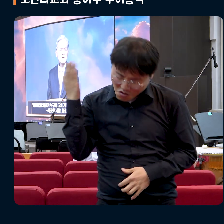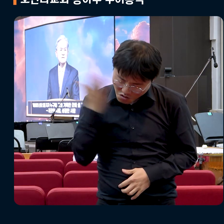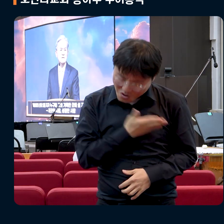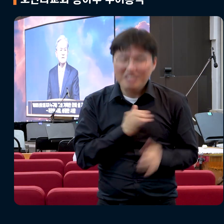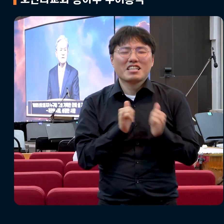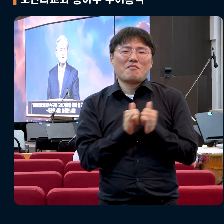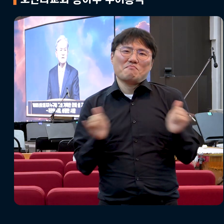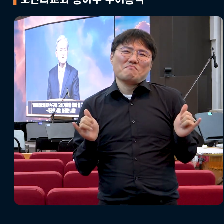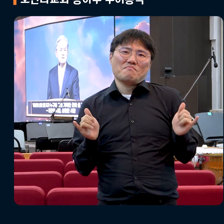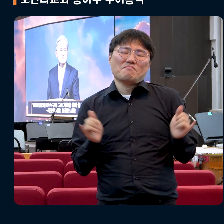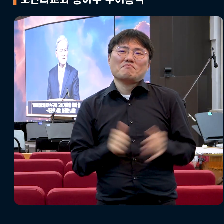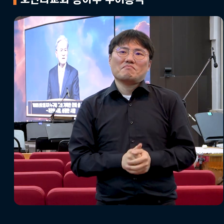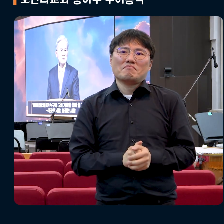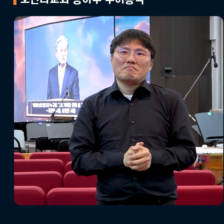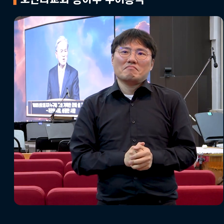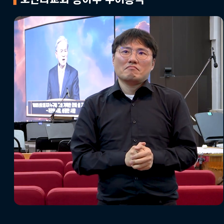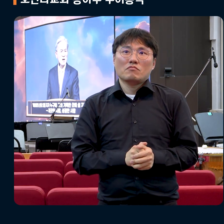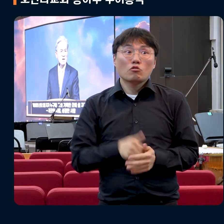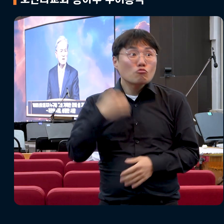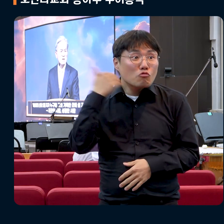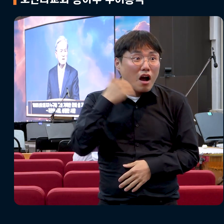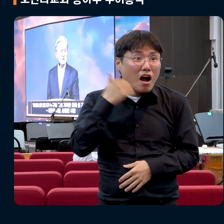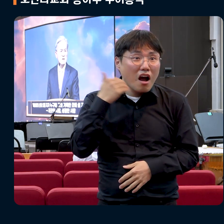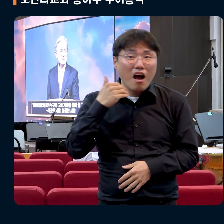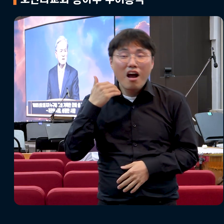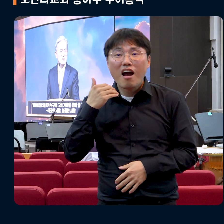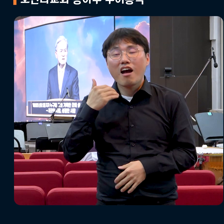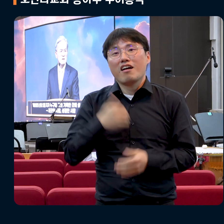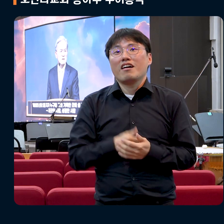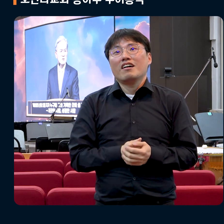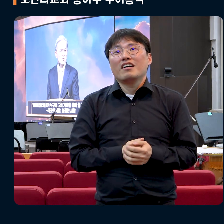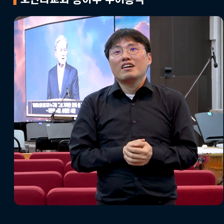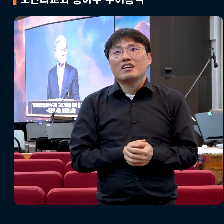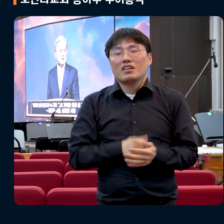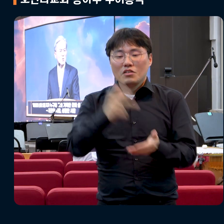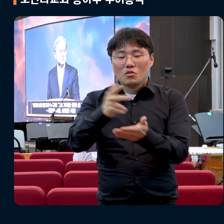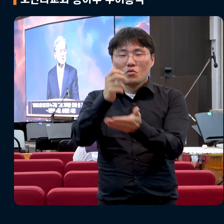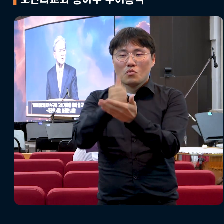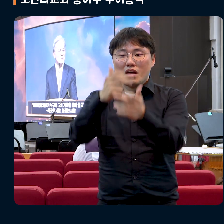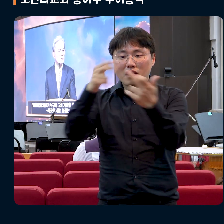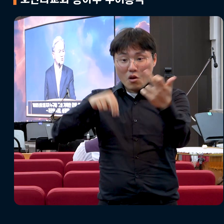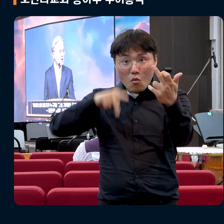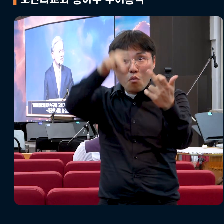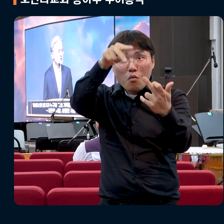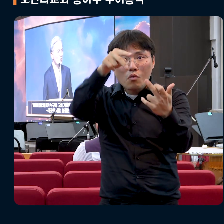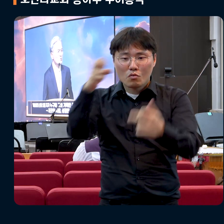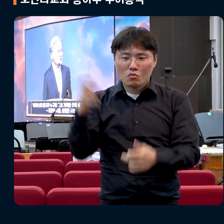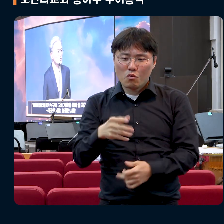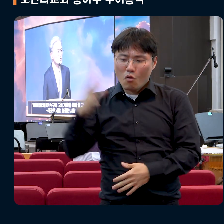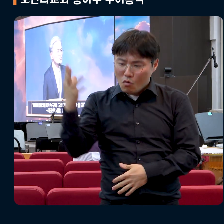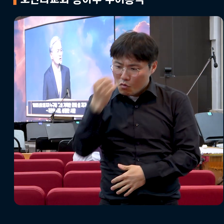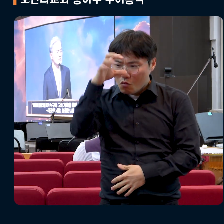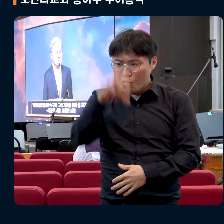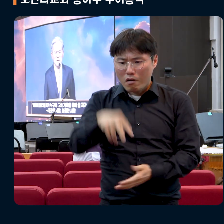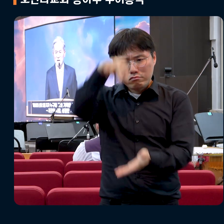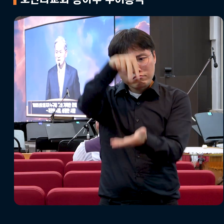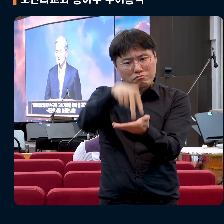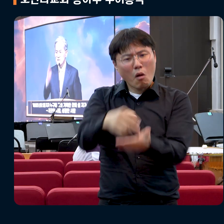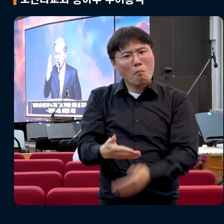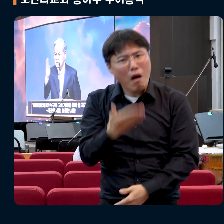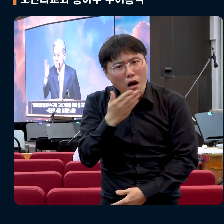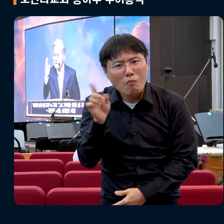사람이라는 거예요. 누가 여호와의 산에 오르며 누가 그의 거룩한 곳에 설 수가